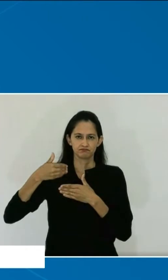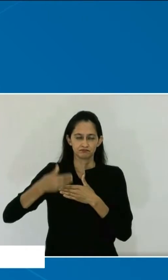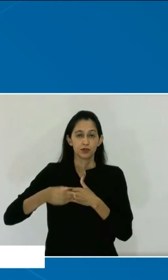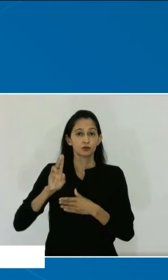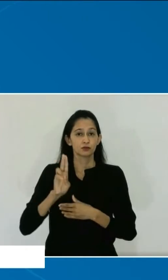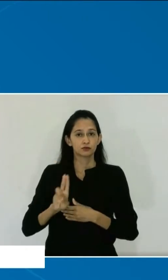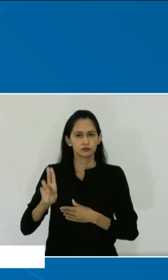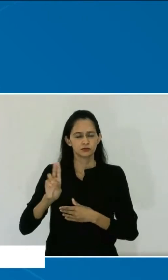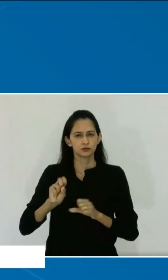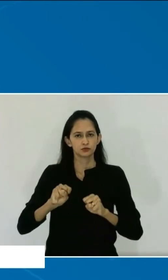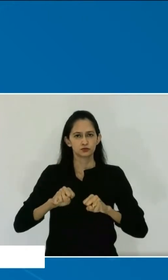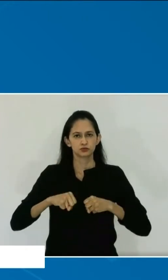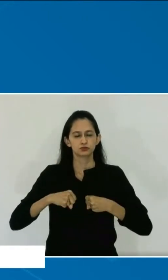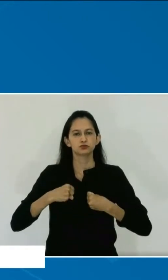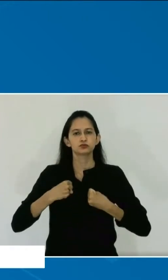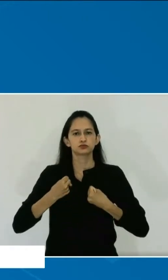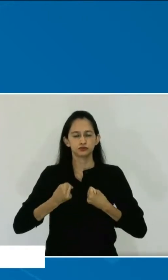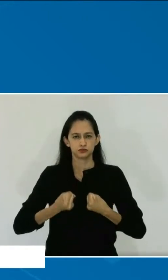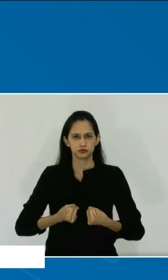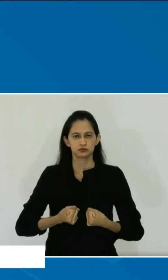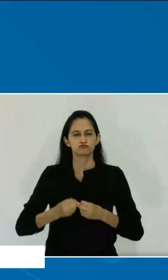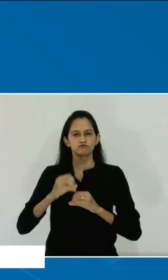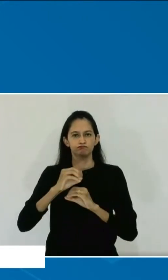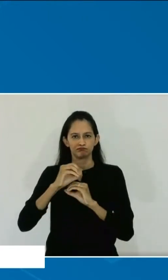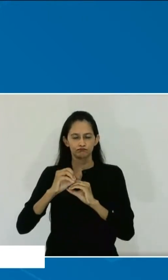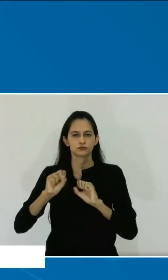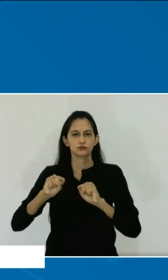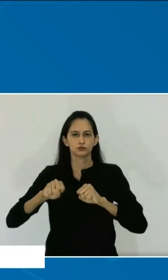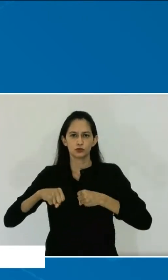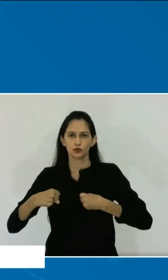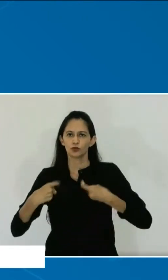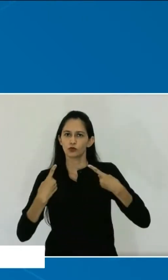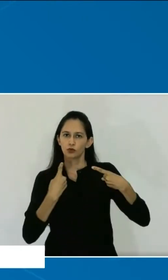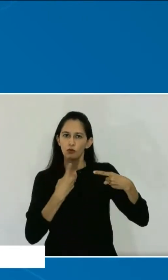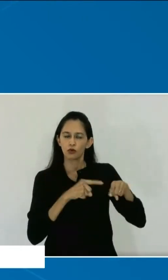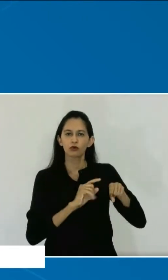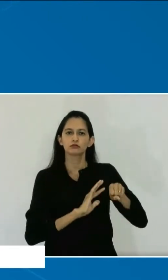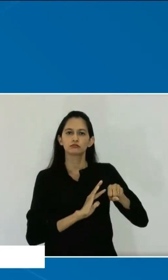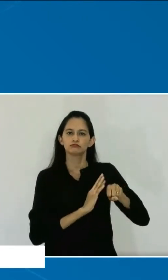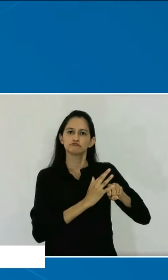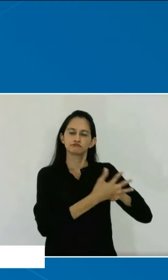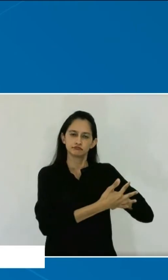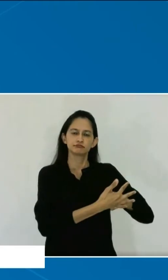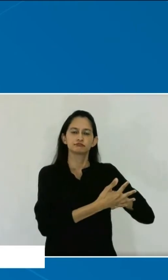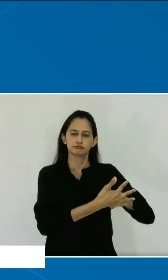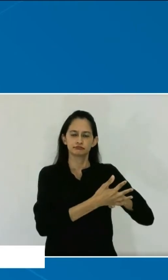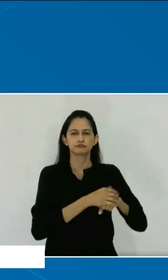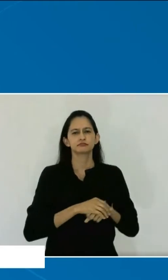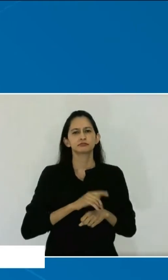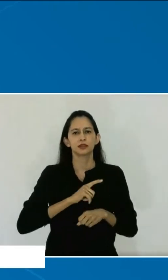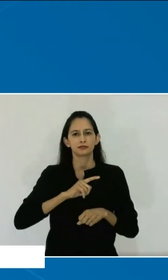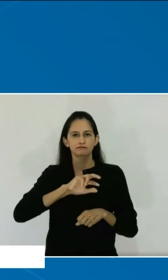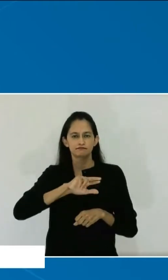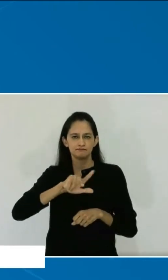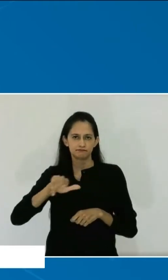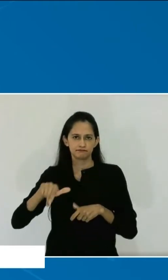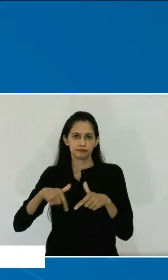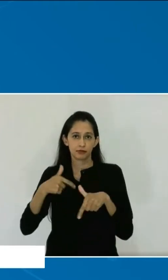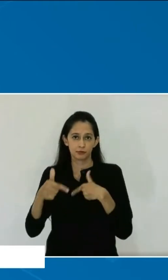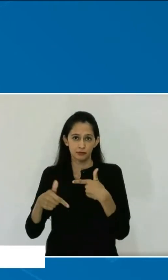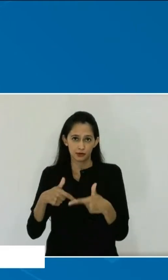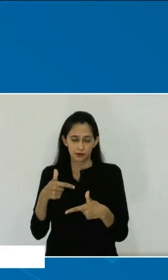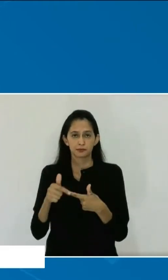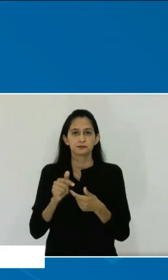engajada no enfrentamento da Covid-19. São inúmeras as ações, né? As ações